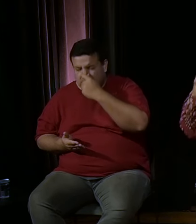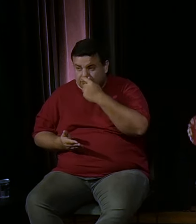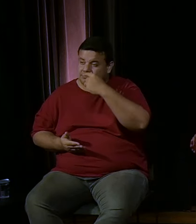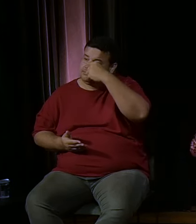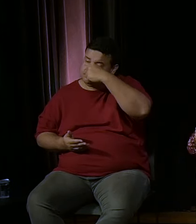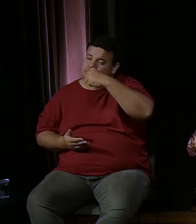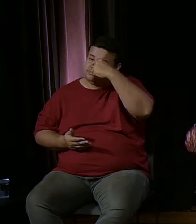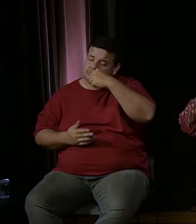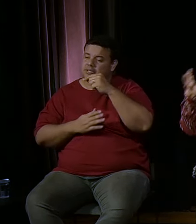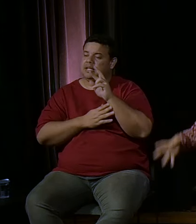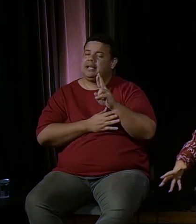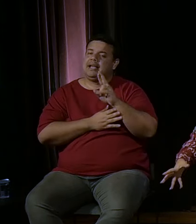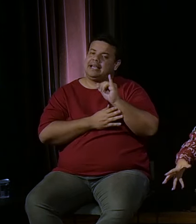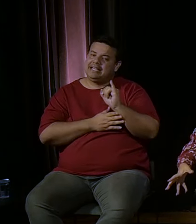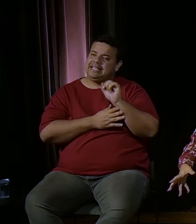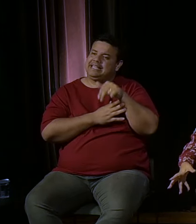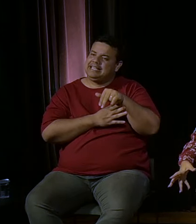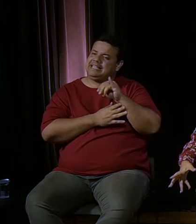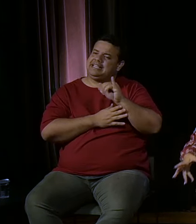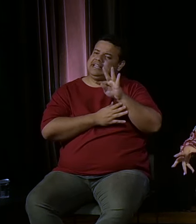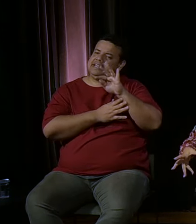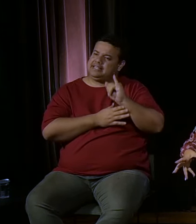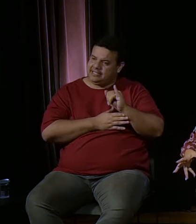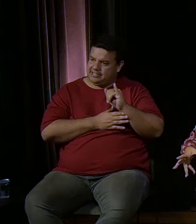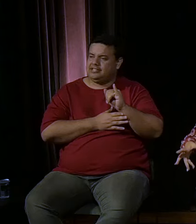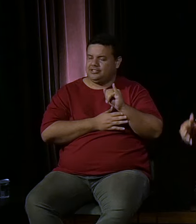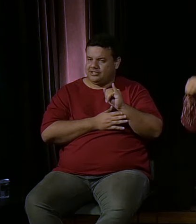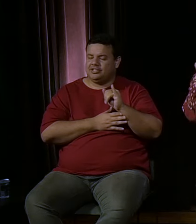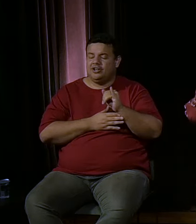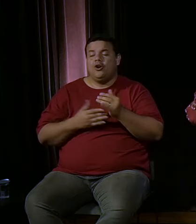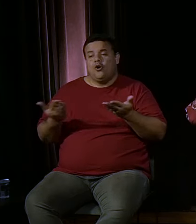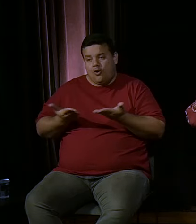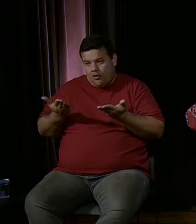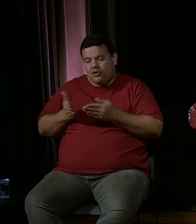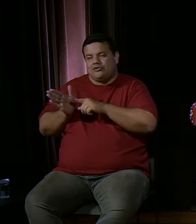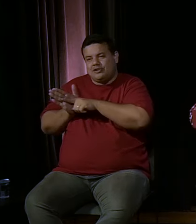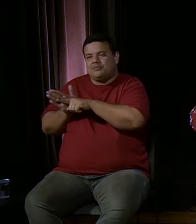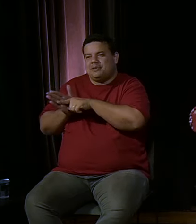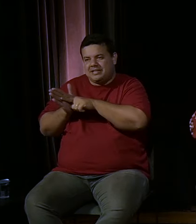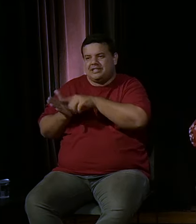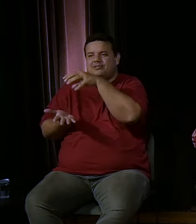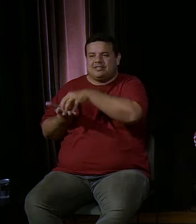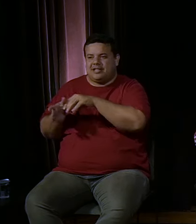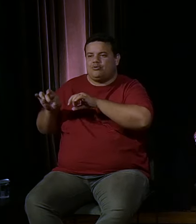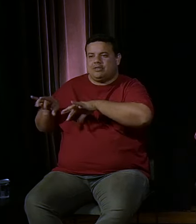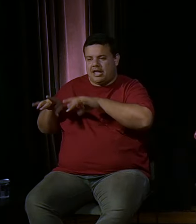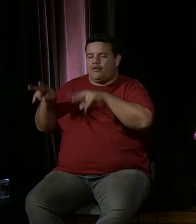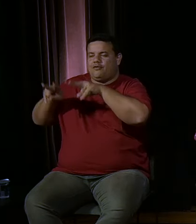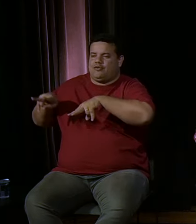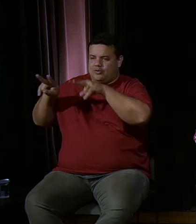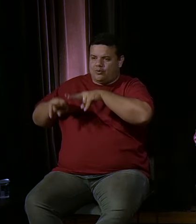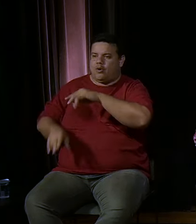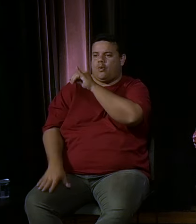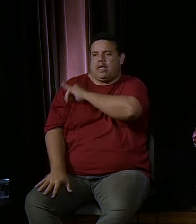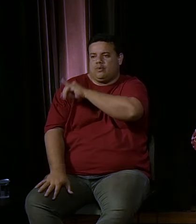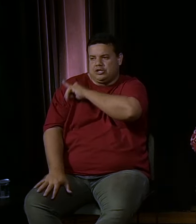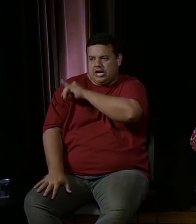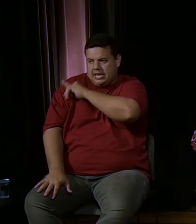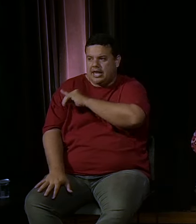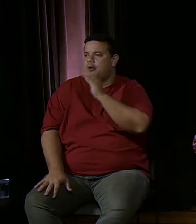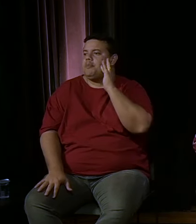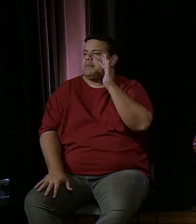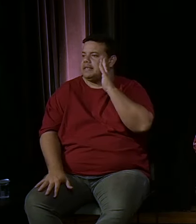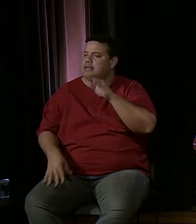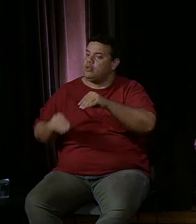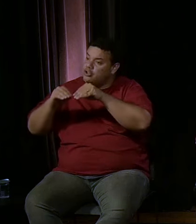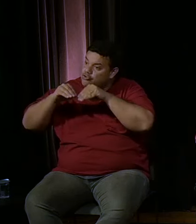rinite. Aí, hoje, também faço pesquisa no Centro Técnico Audiovisual, que é lá no Rio de Janeiro, né, pensando na